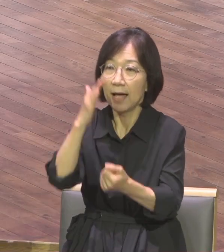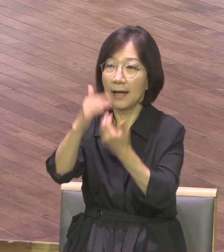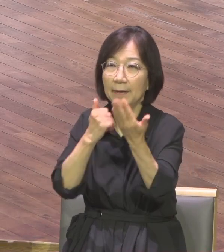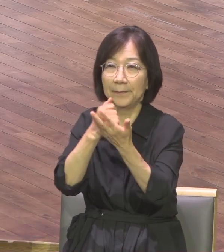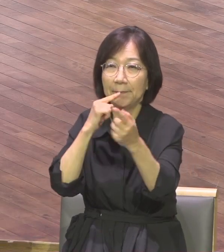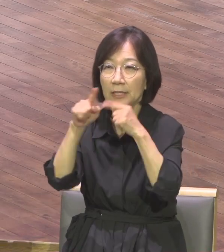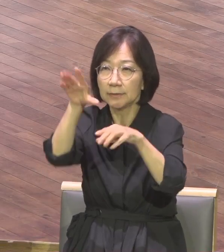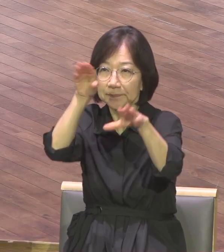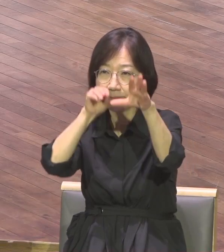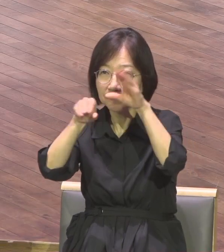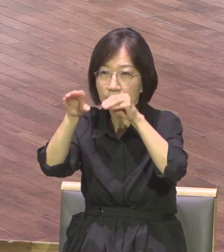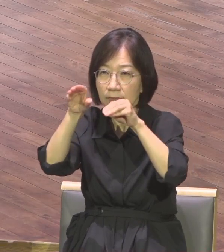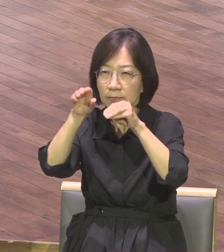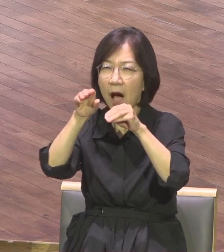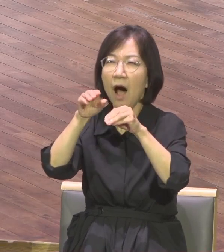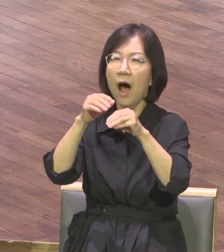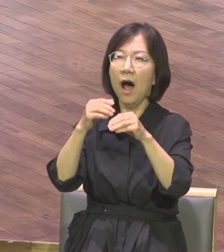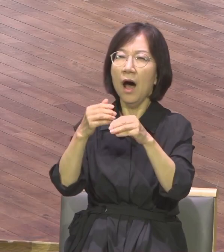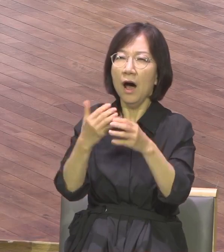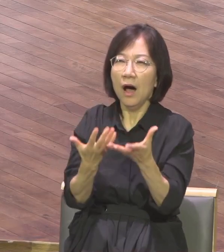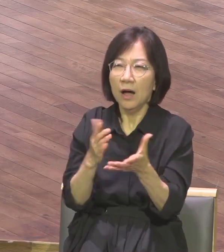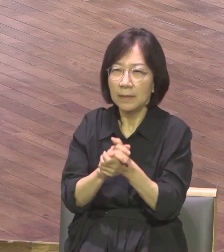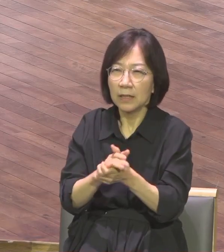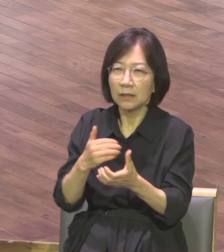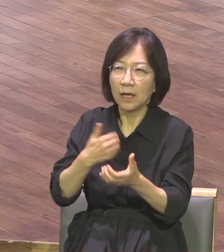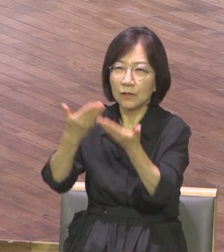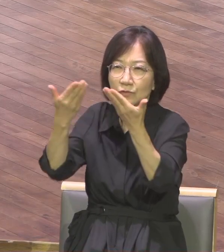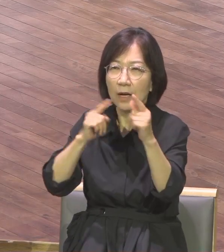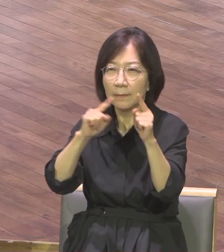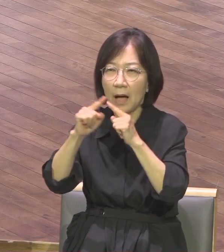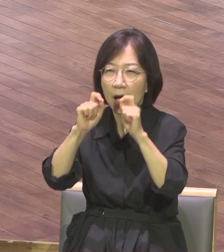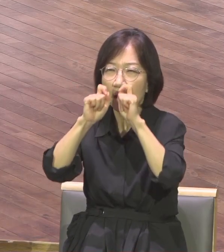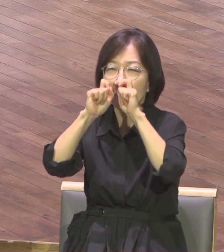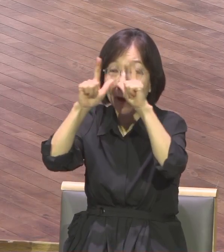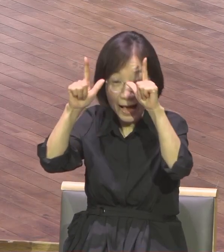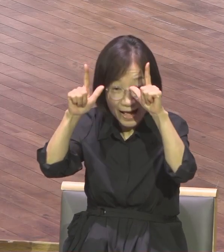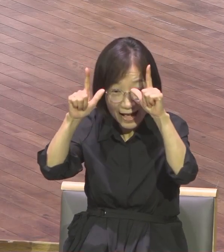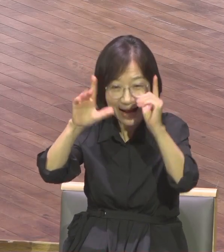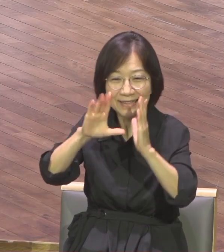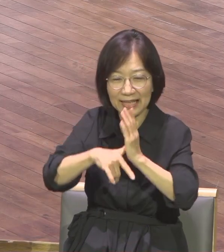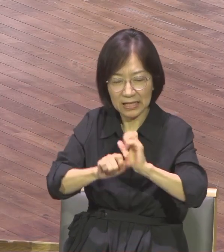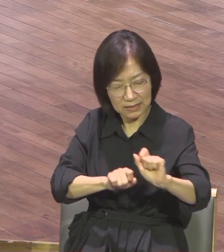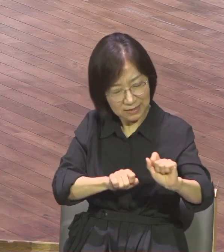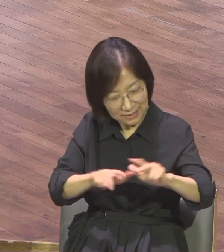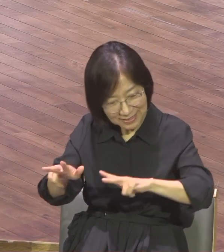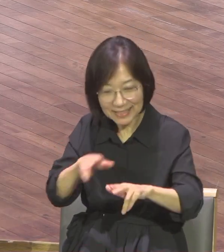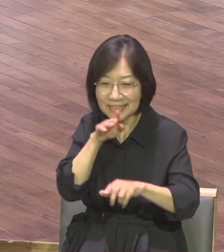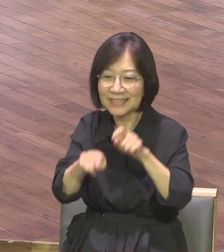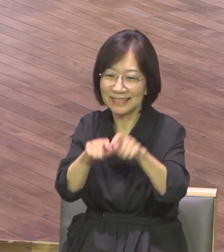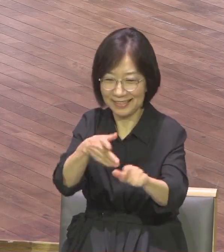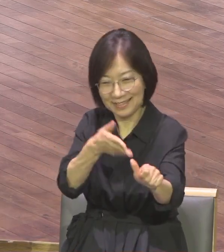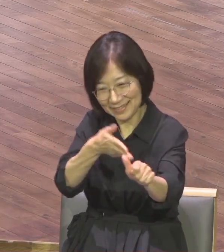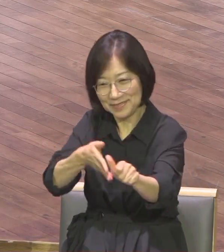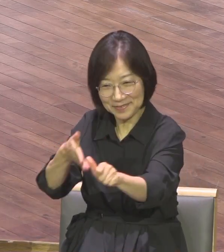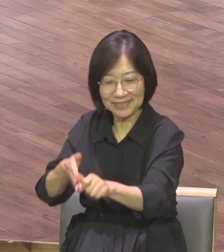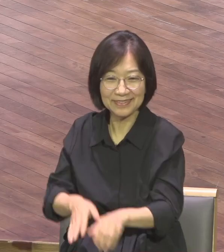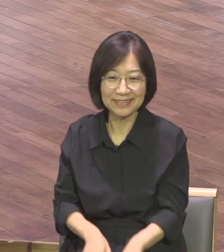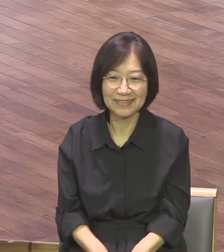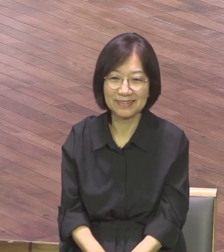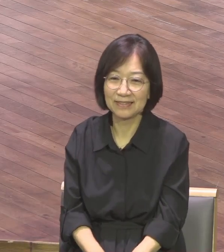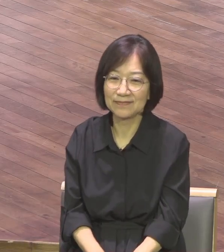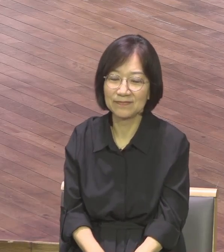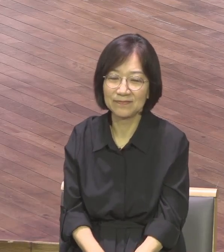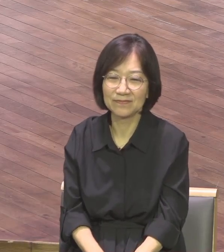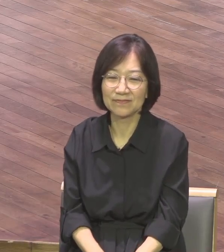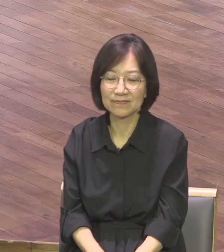부딪혔을 때, 내 마음으로 딱 부딪혔을 때, 깨달음이 왔을 때 적시로 실행해요. 적시로.